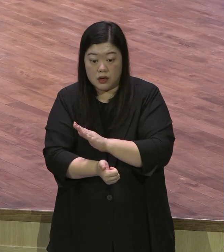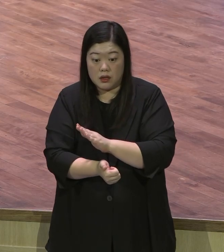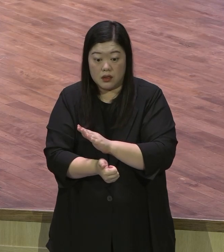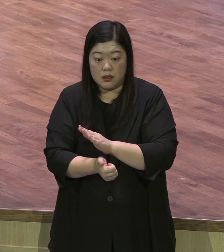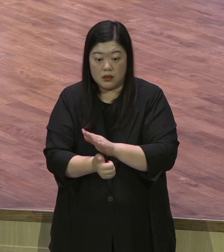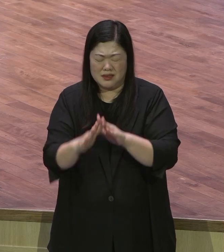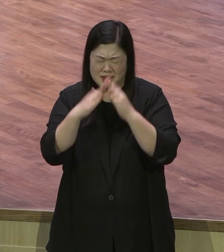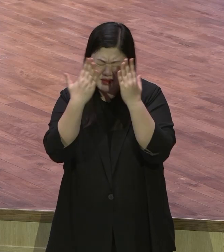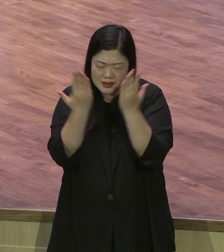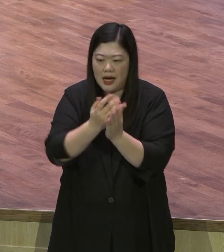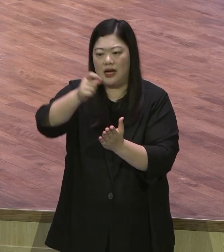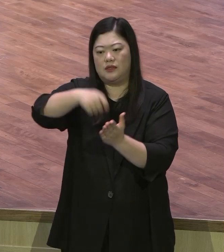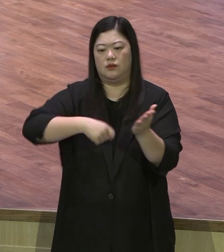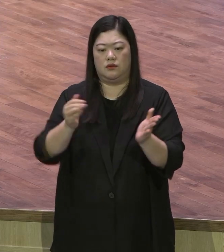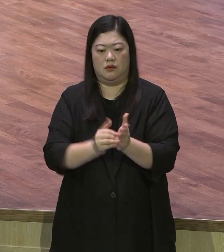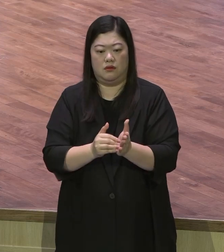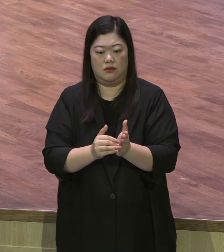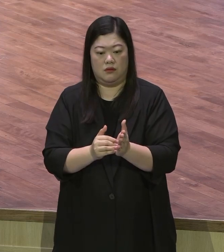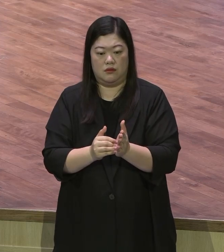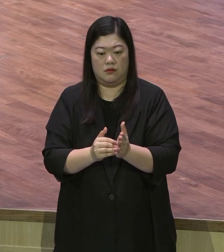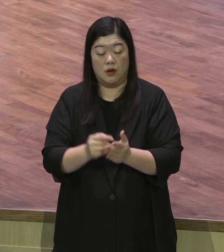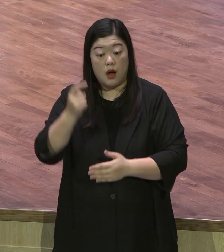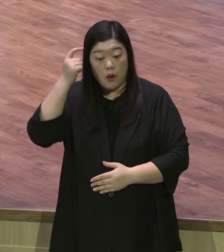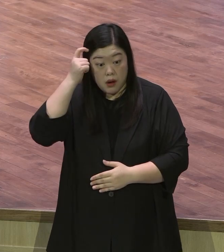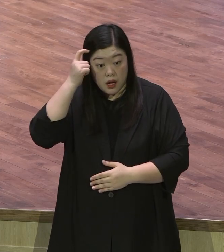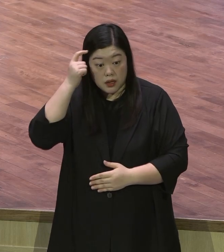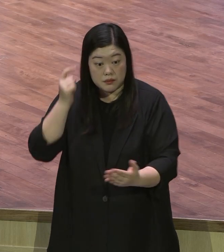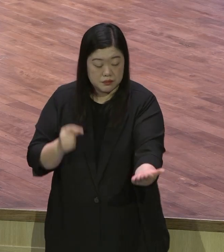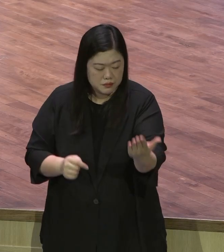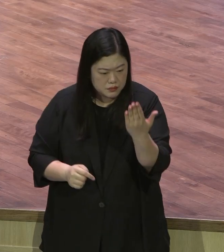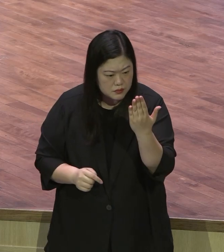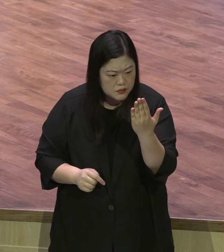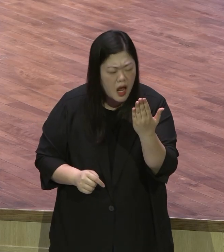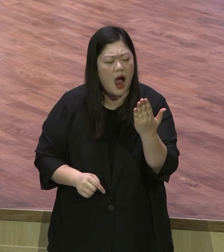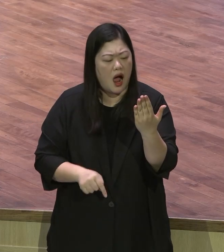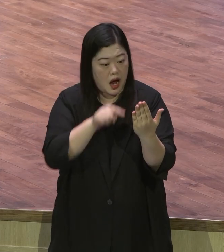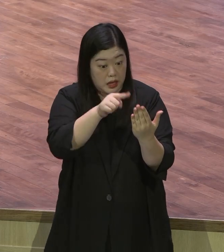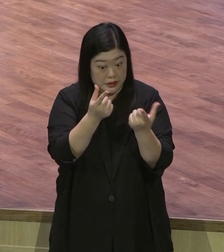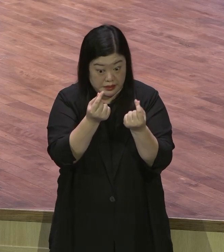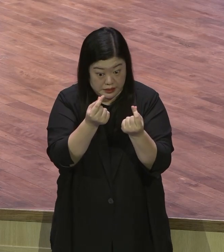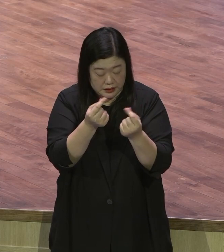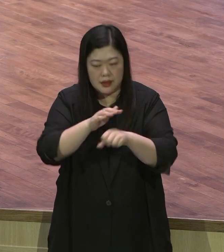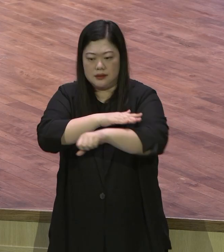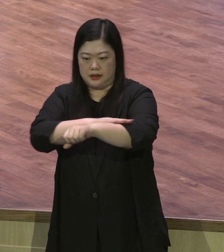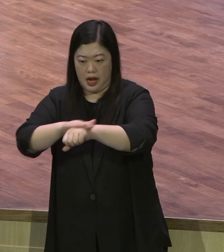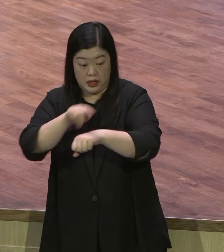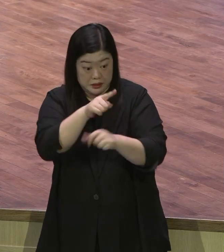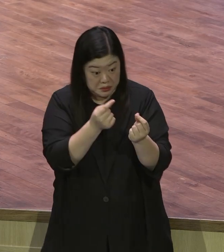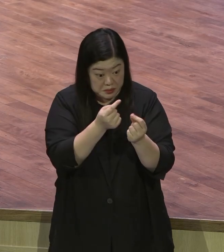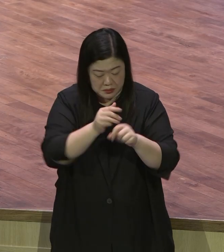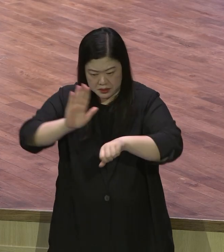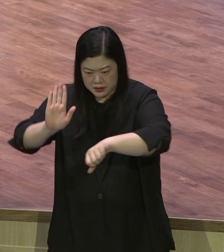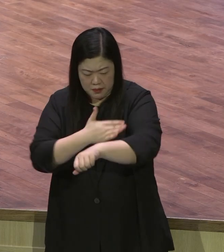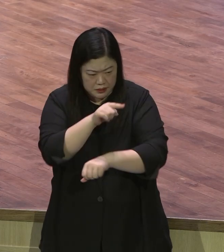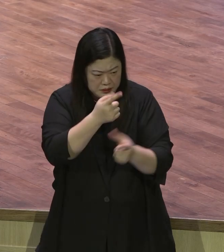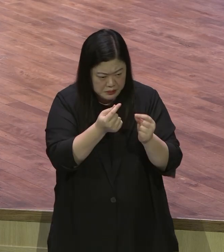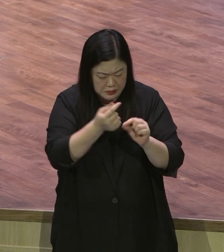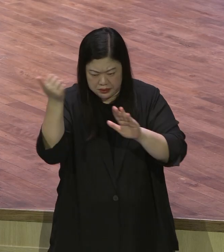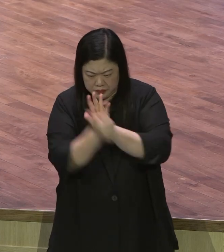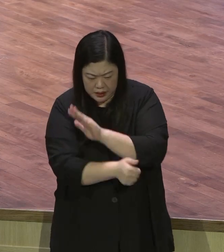그대로. 왜? 우리에게 영적인 본보기를 보여주기 위해서. 이렇게 하면 실패하고 이렇게 하면